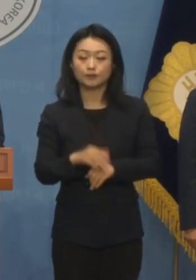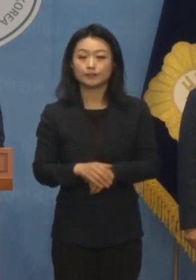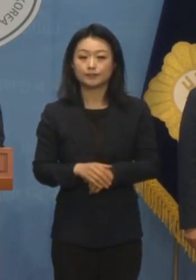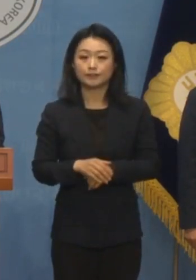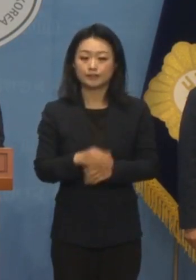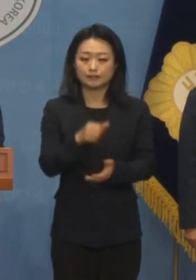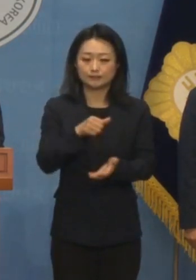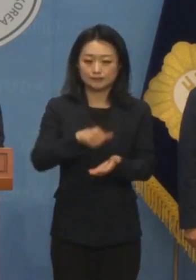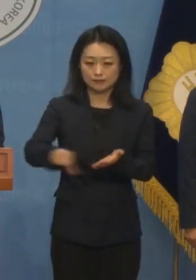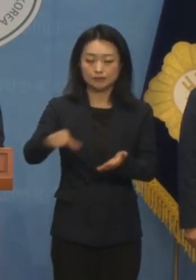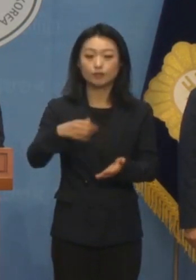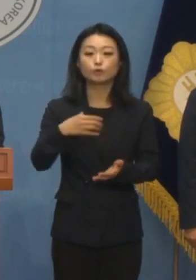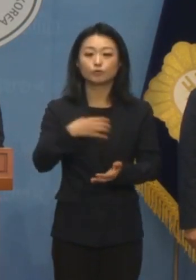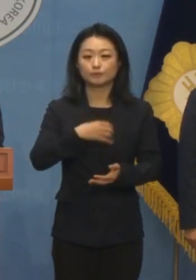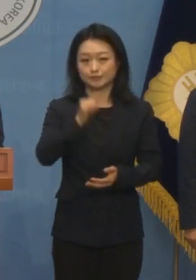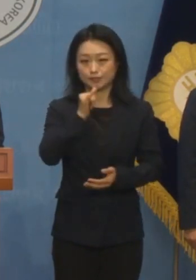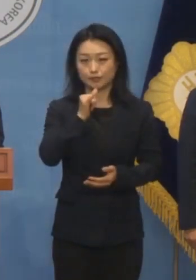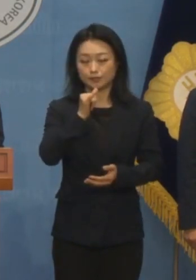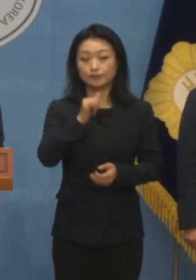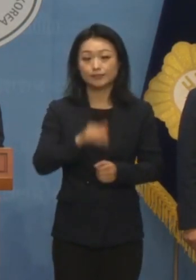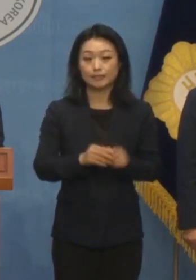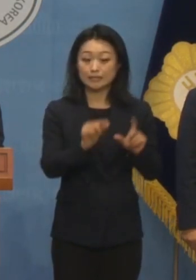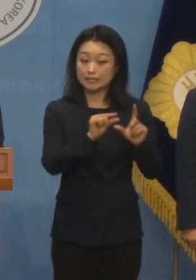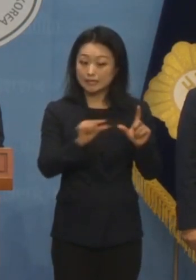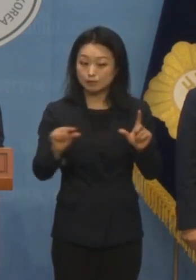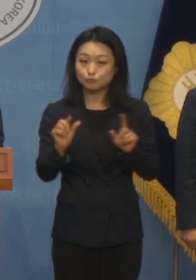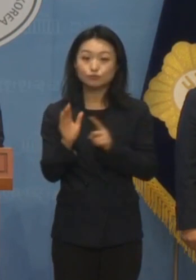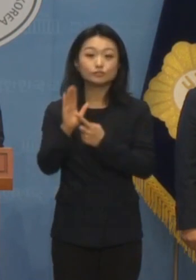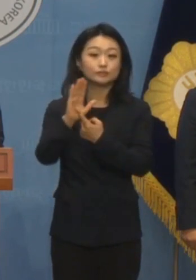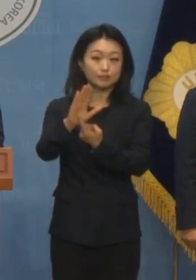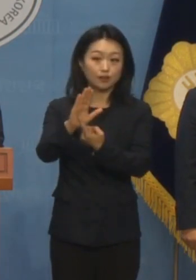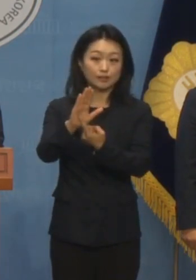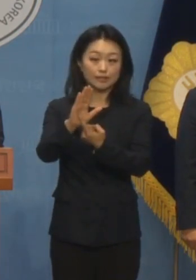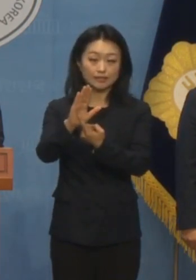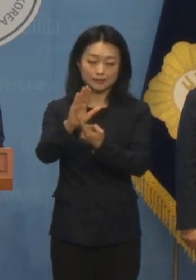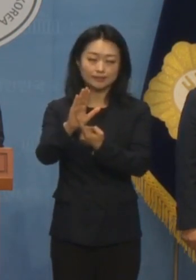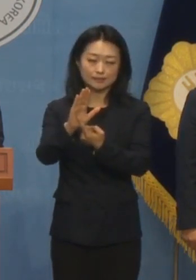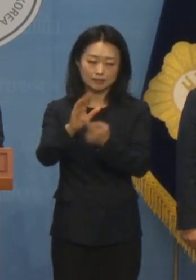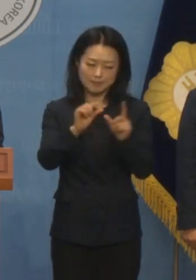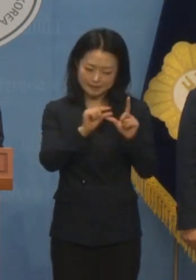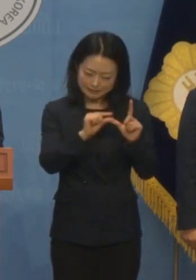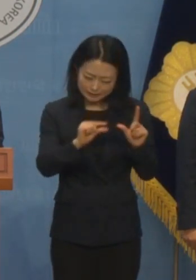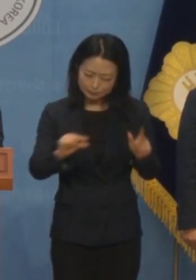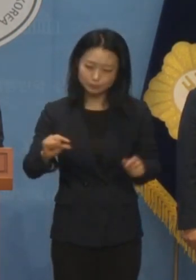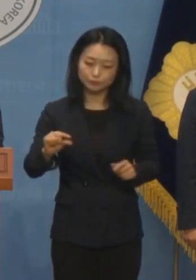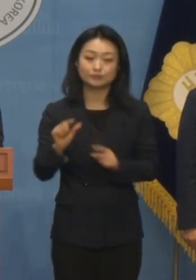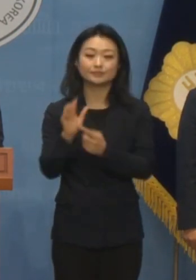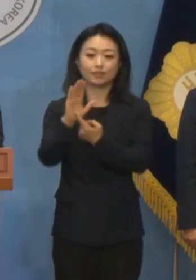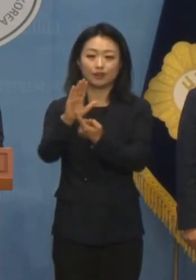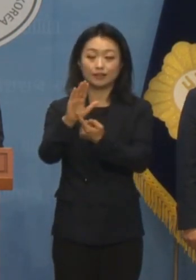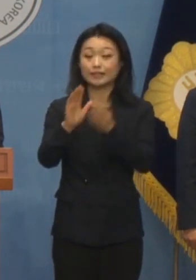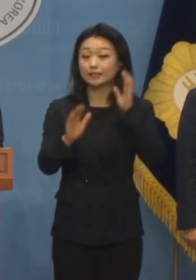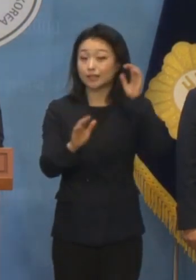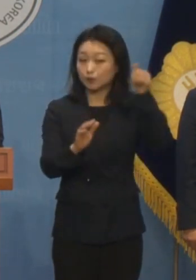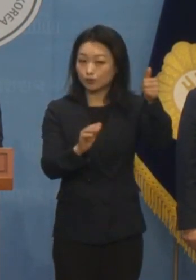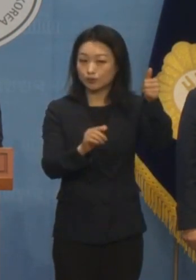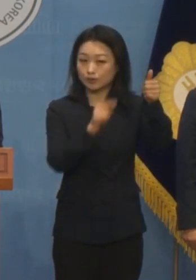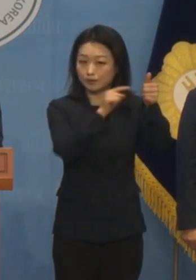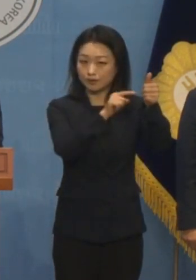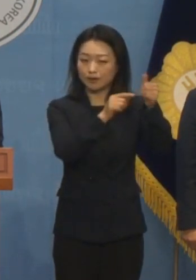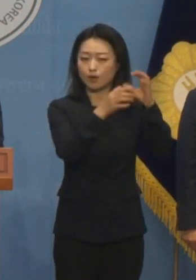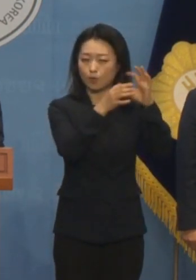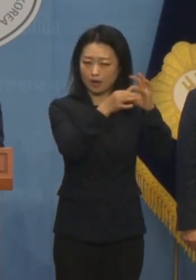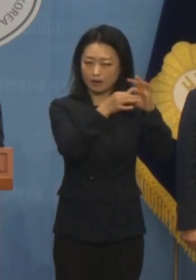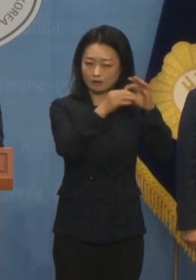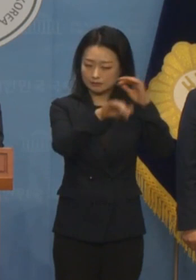순서대로 말소가 되게 됩니다. 일부 드러난 정말 빙산의 일각이 드러나도 대통령실에 또 대통령의